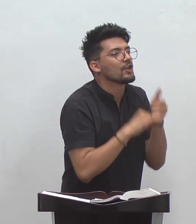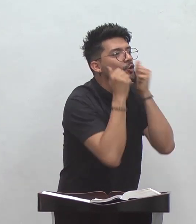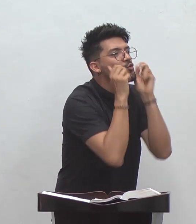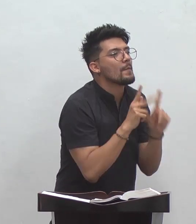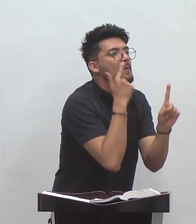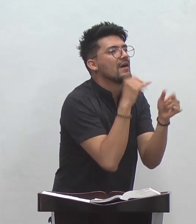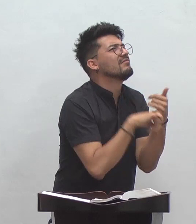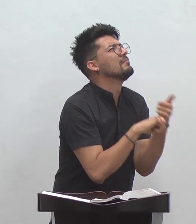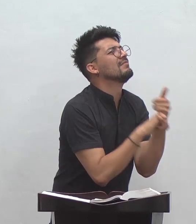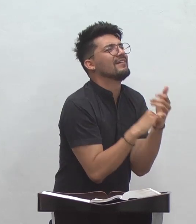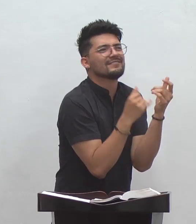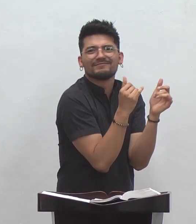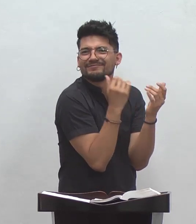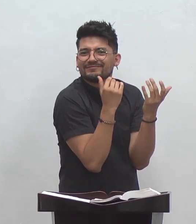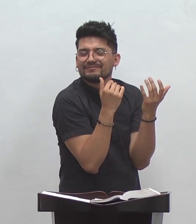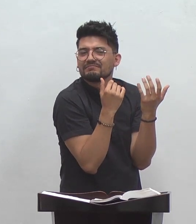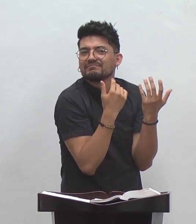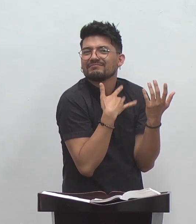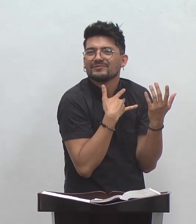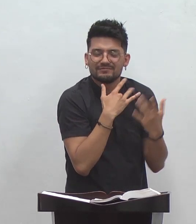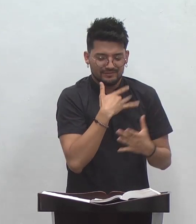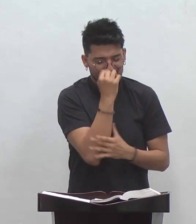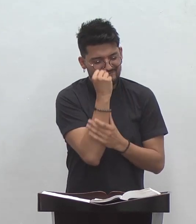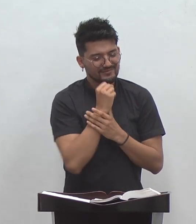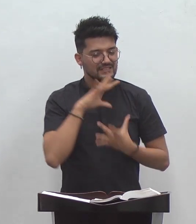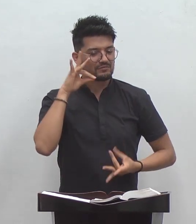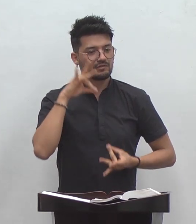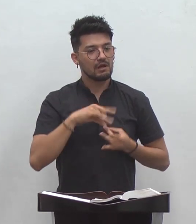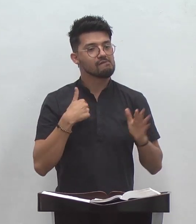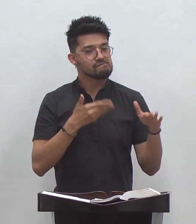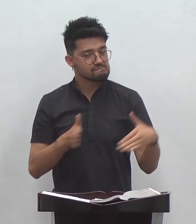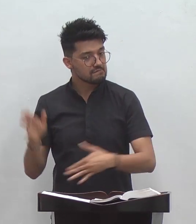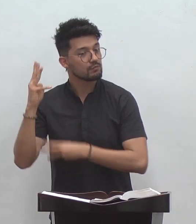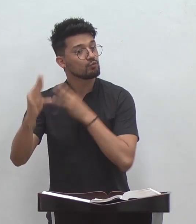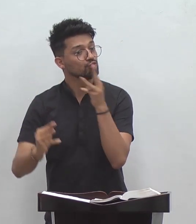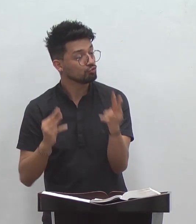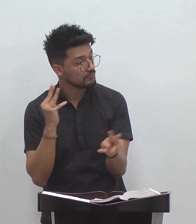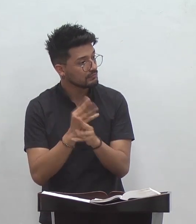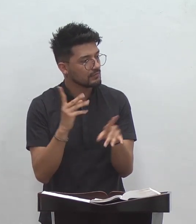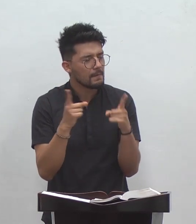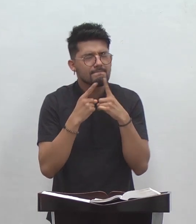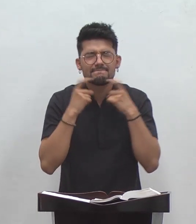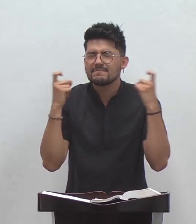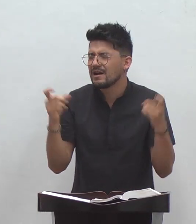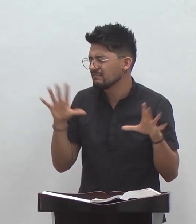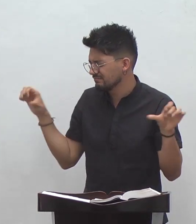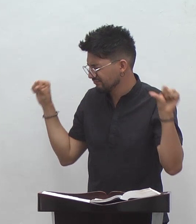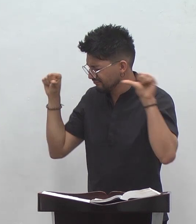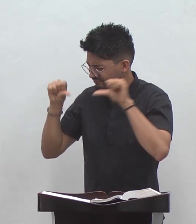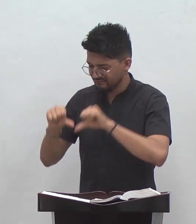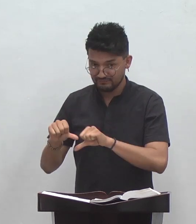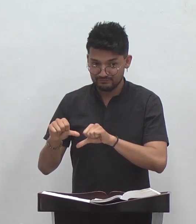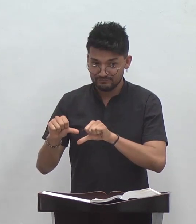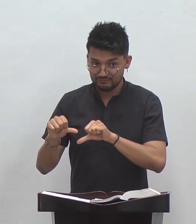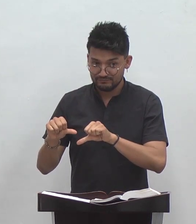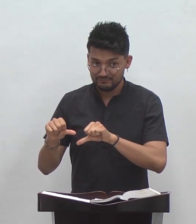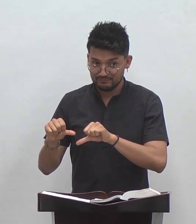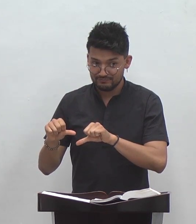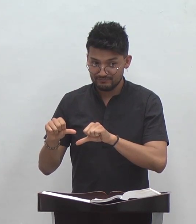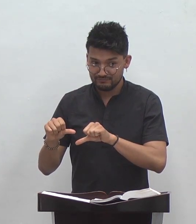confusión porque yo dependía del pastoreo de mi papá. Y me sentí frustrado espiritualmente y decidí irme al mundo a tener una